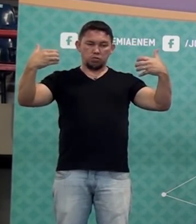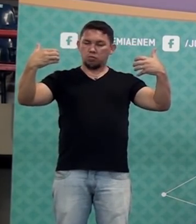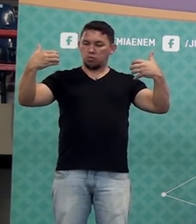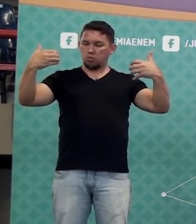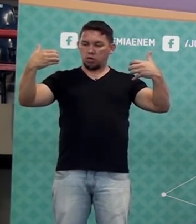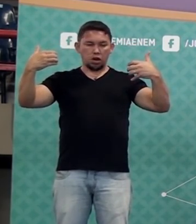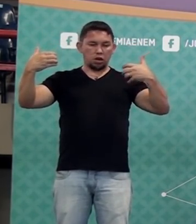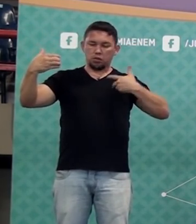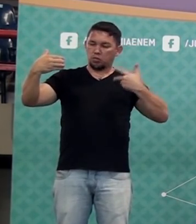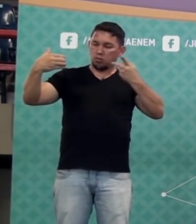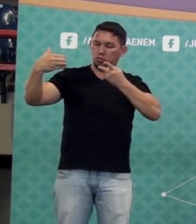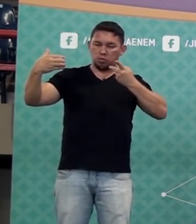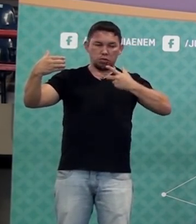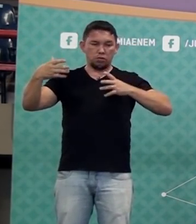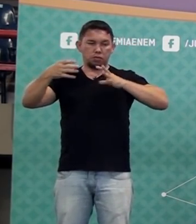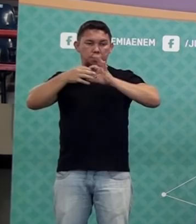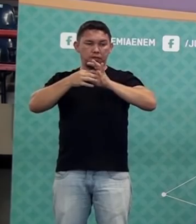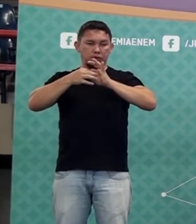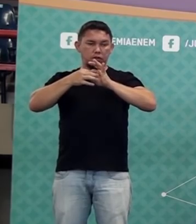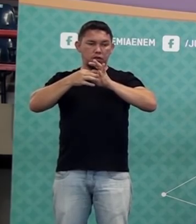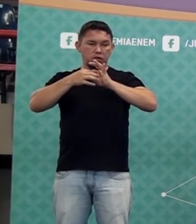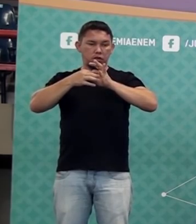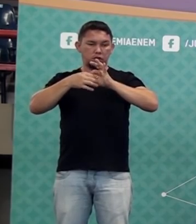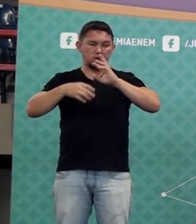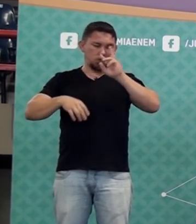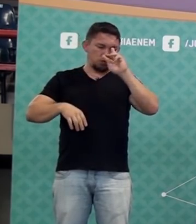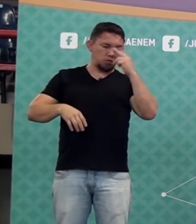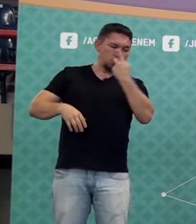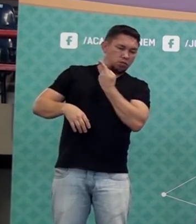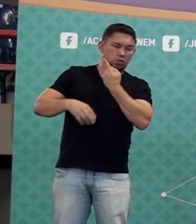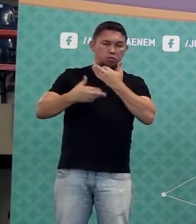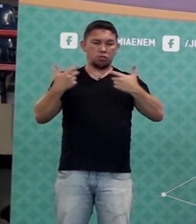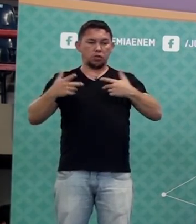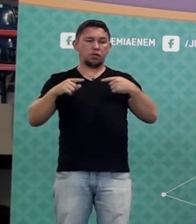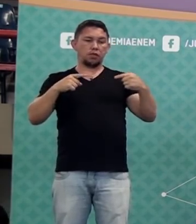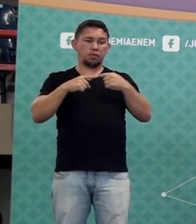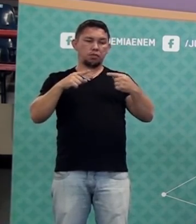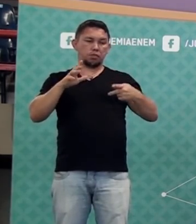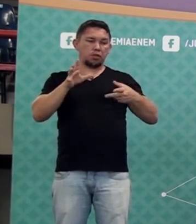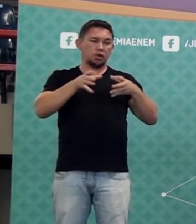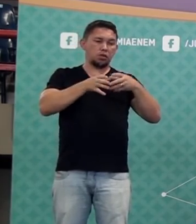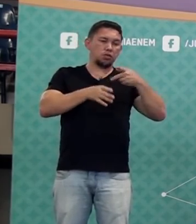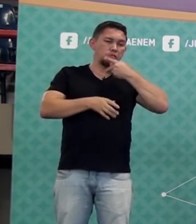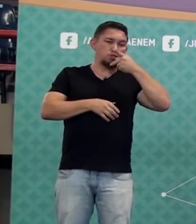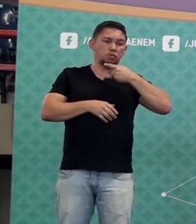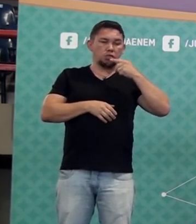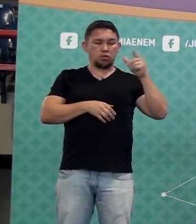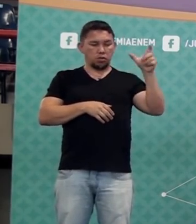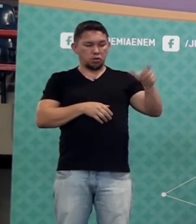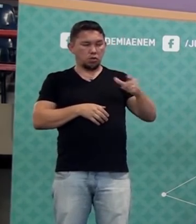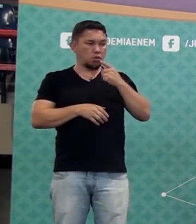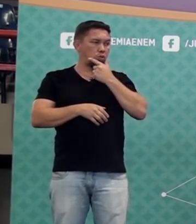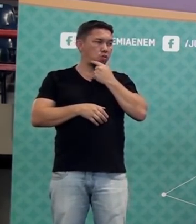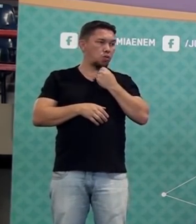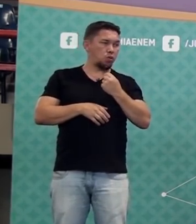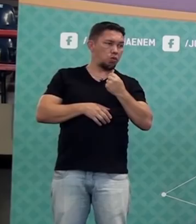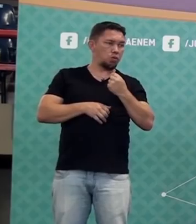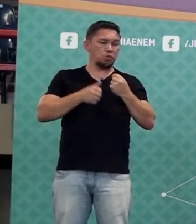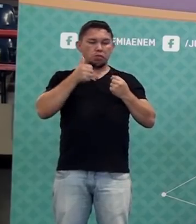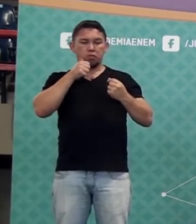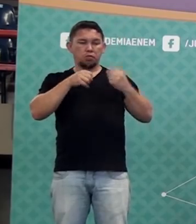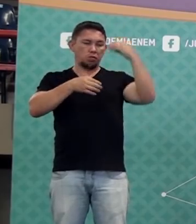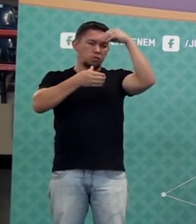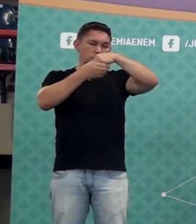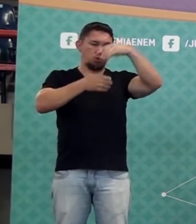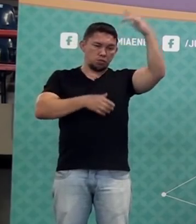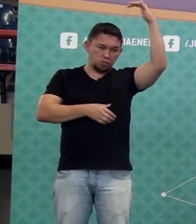outra metade. Só que alguns daqueles seres, na visão original do Platão, alguns eram homens, outros eram homens e mulheres.